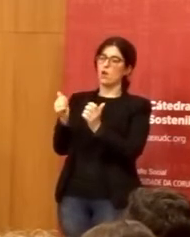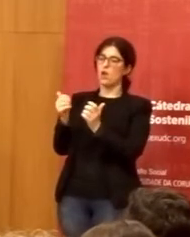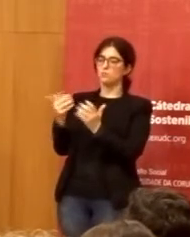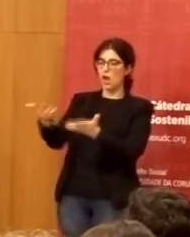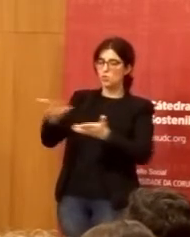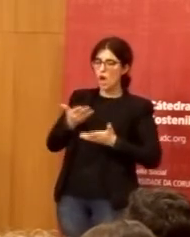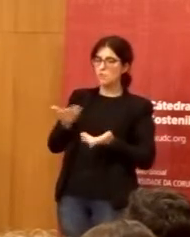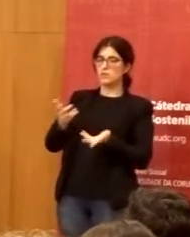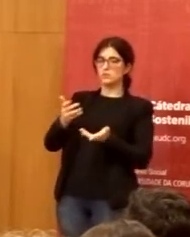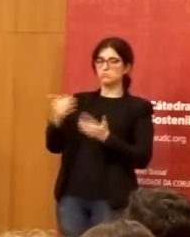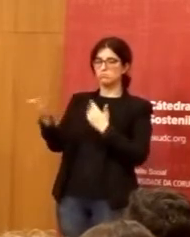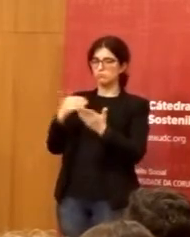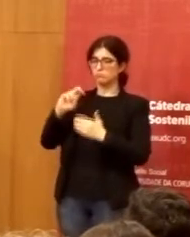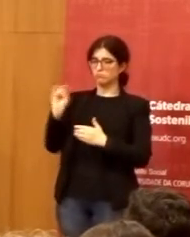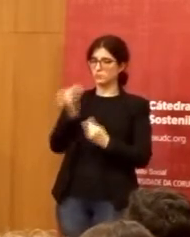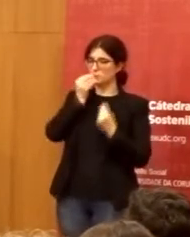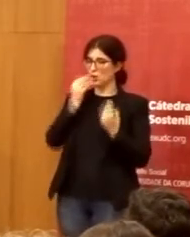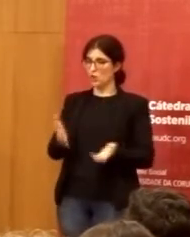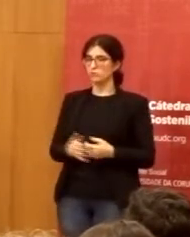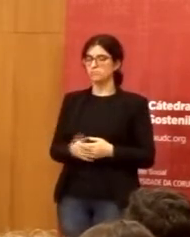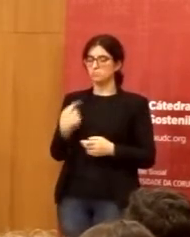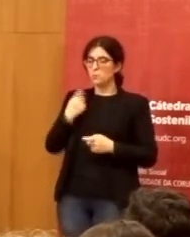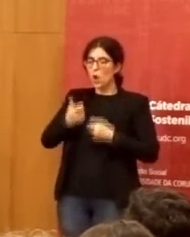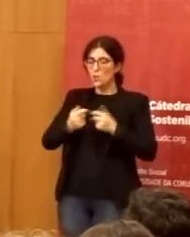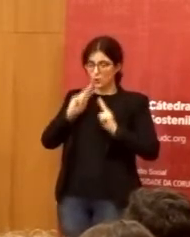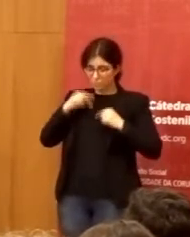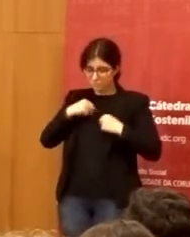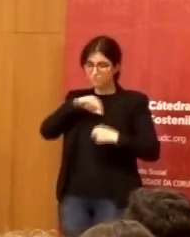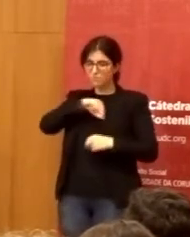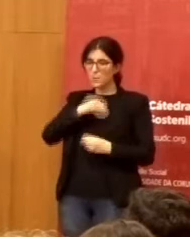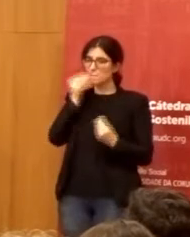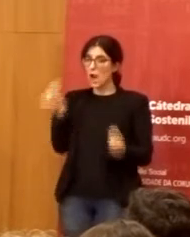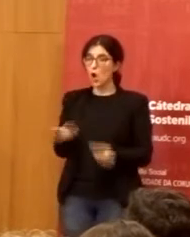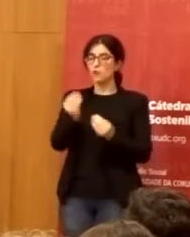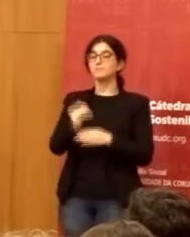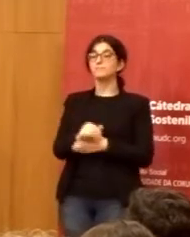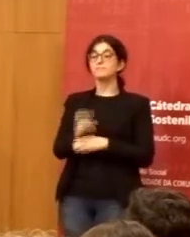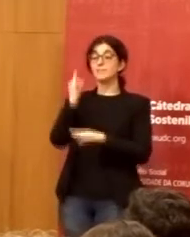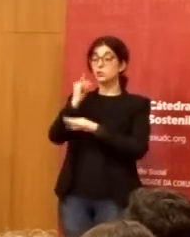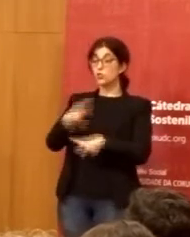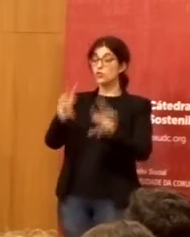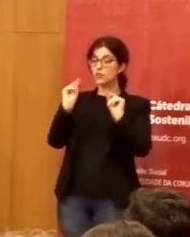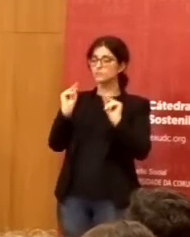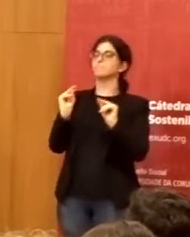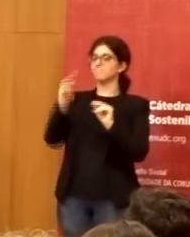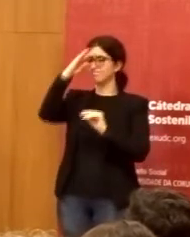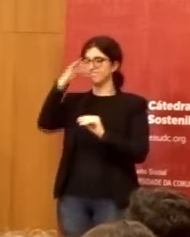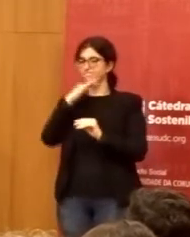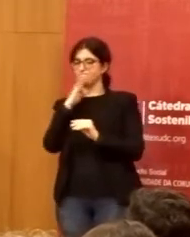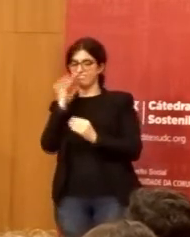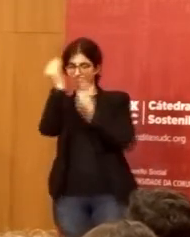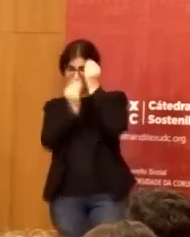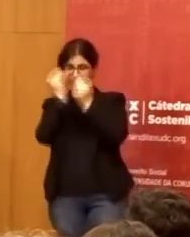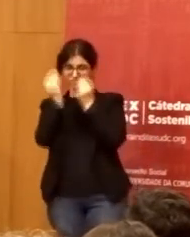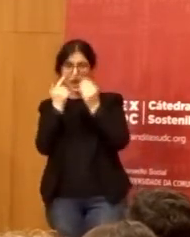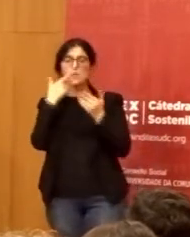ayudarme. Empecé poco a poco a sentirme algo mejor. Después del instituto, mis padres empezaron a hacerse preguntas. ¿Qué iba a ser